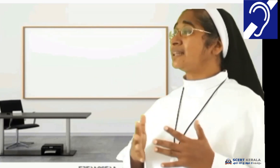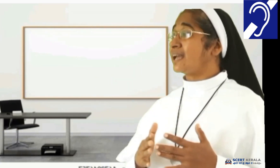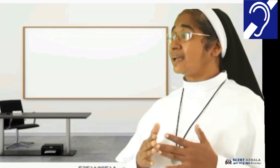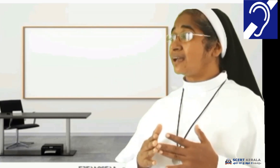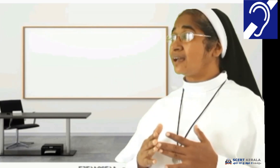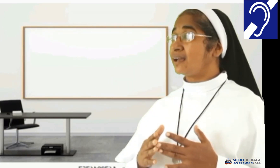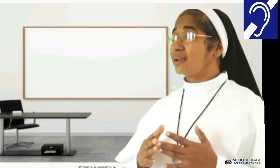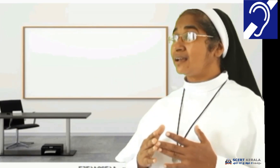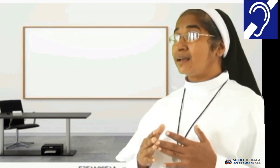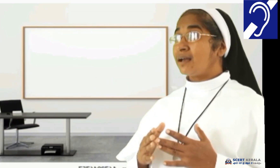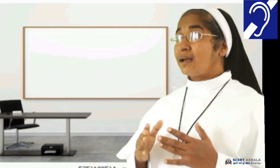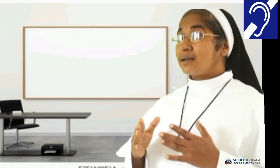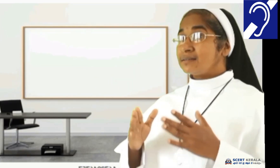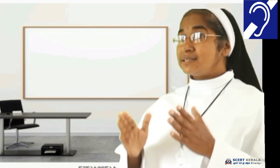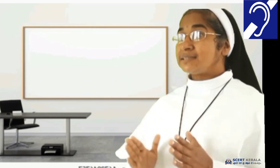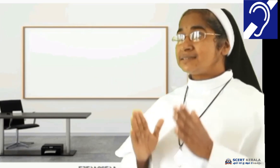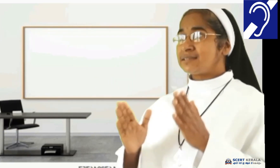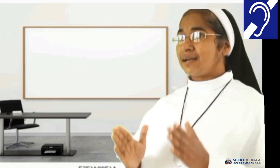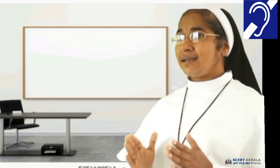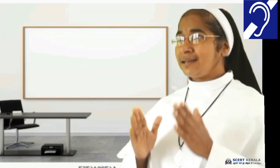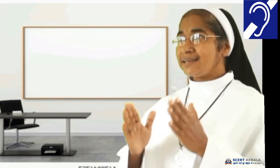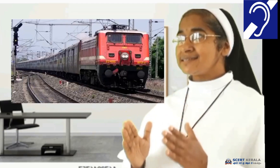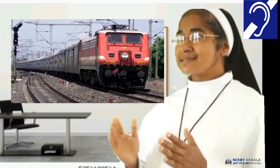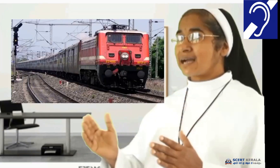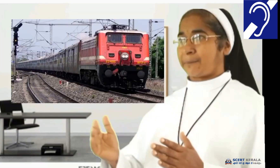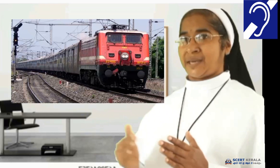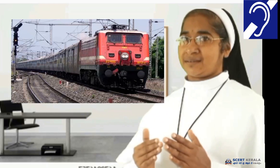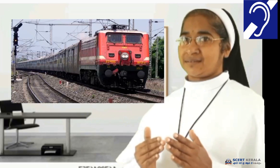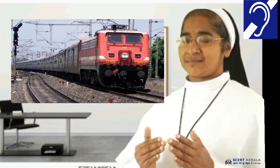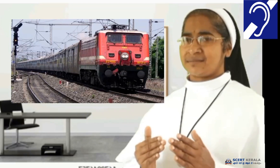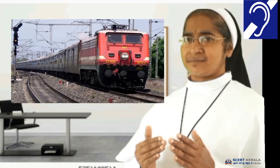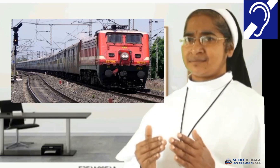പേടിക്കുന്നേ? The train is coming.